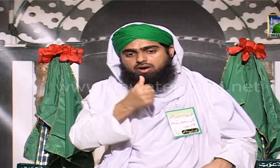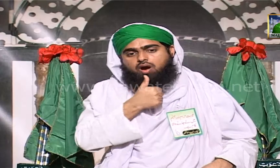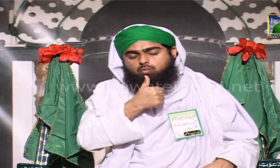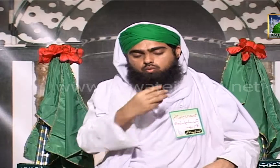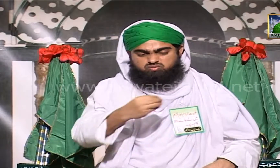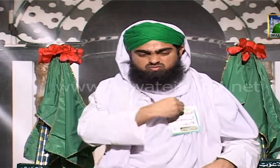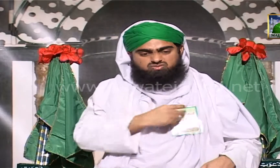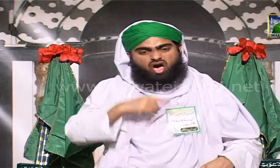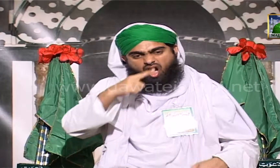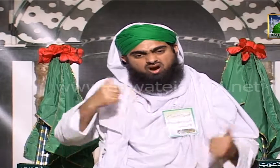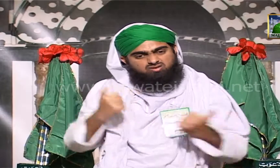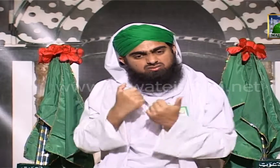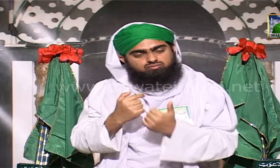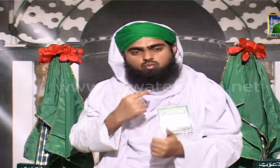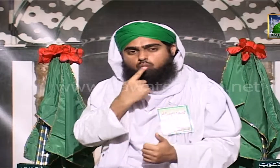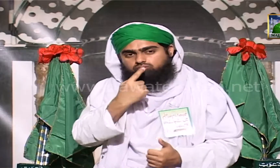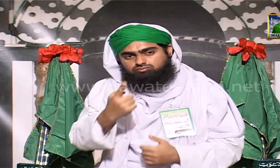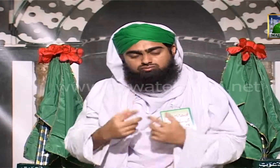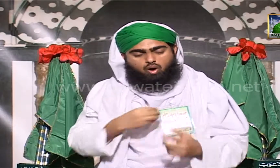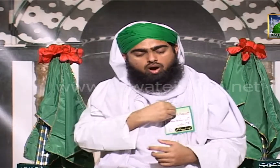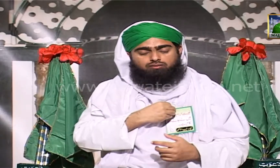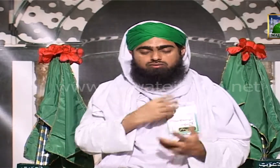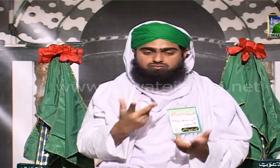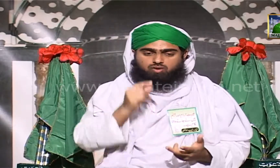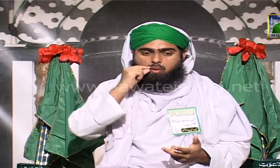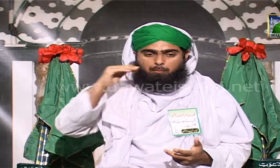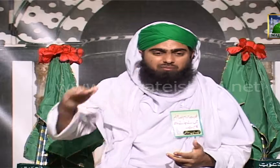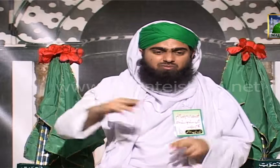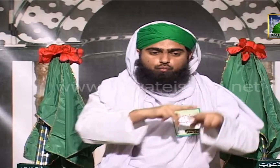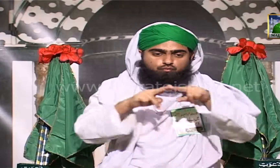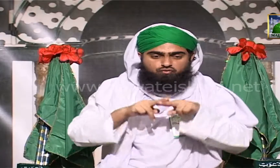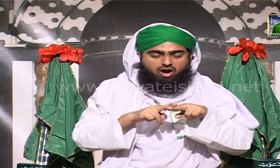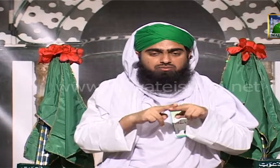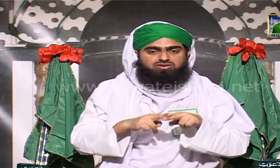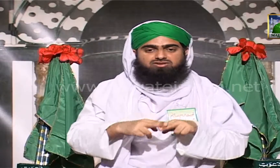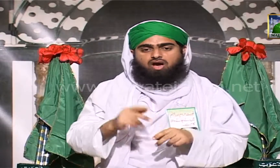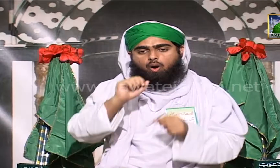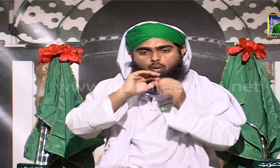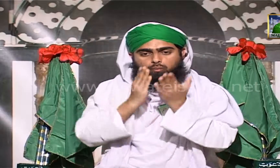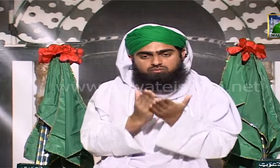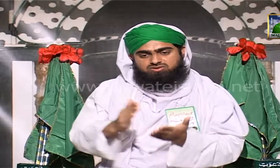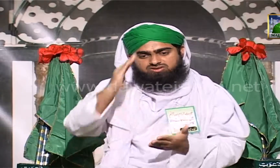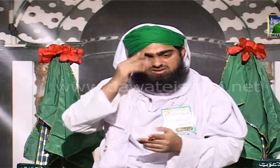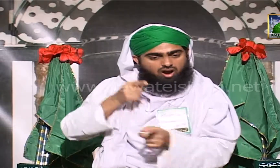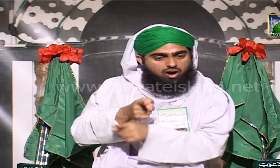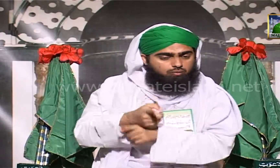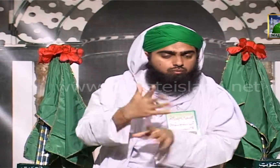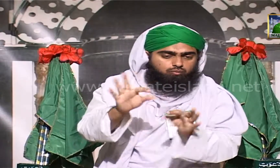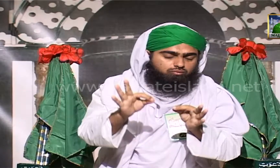کرنا, اپنی اولاد کی نیک تربیت بھی نہیں کرنی, گالی گلوچ سے باز بھی نہیں آنا اور اللہ کو راضی بھی